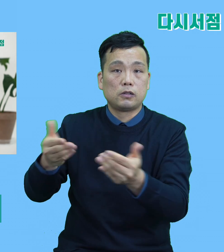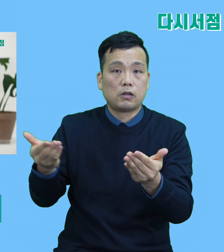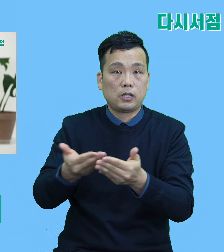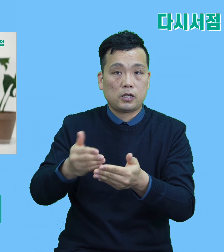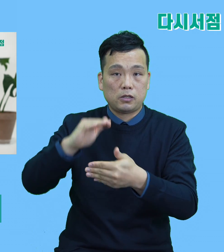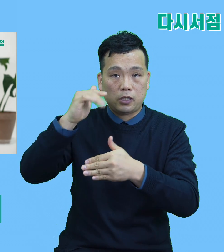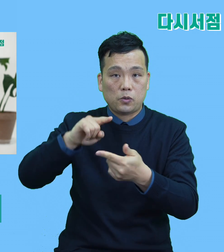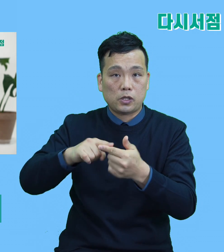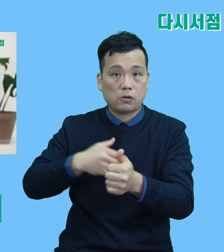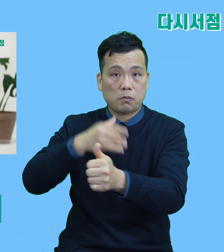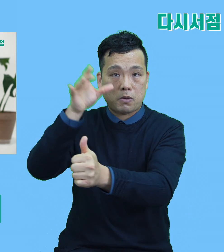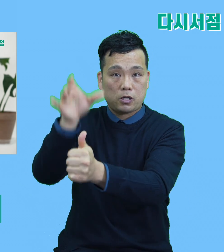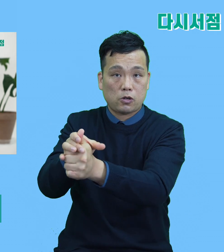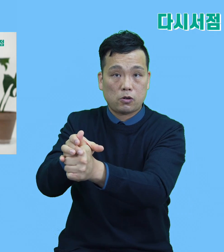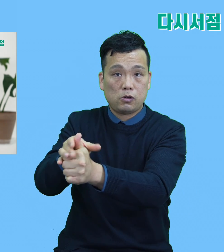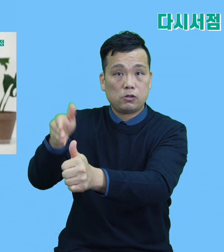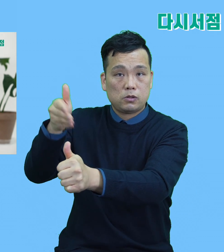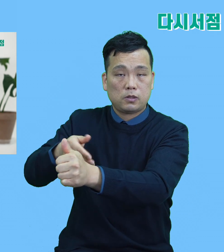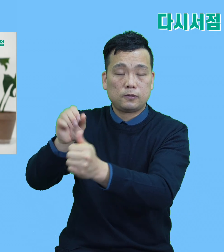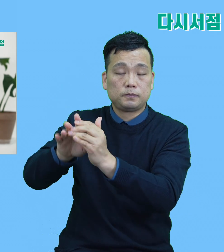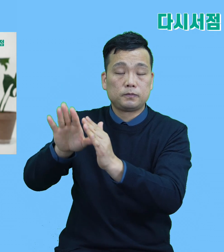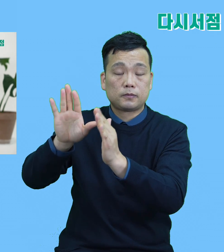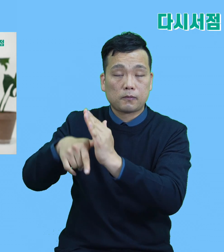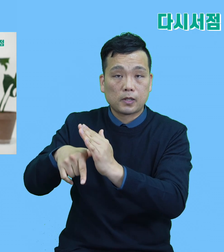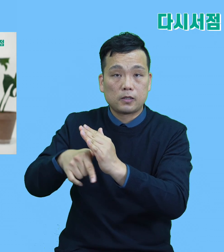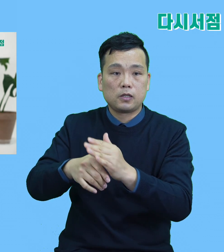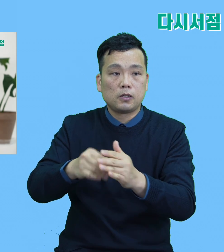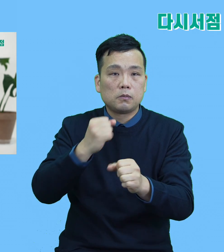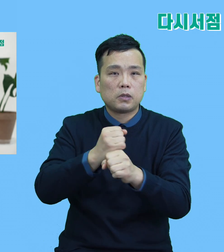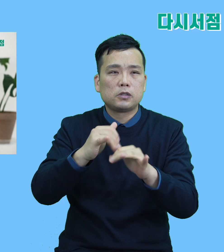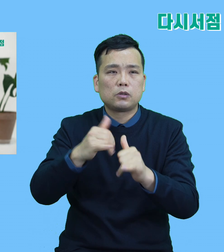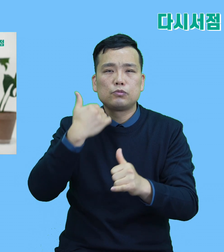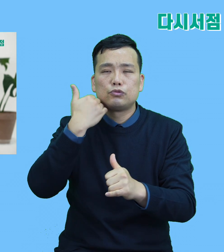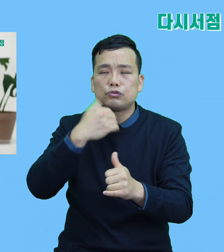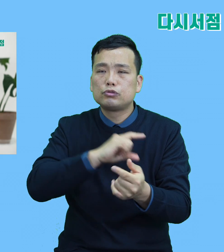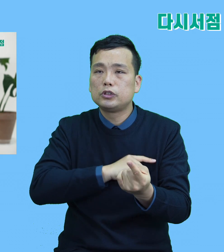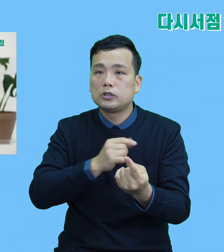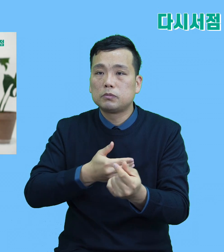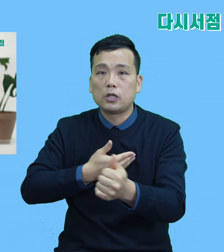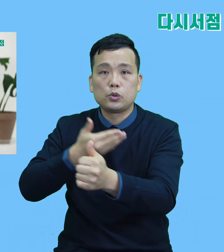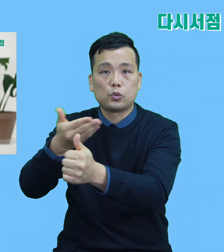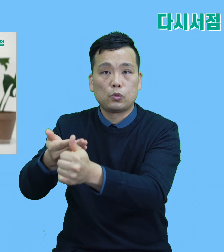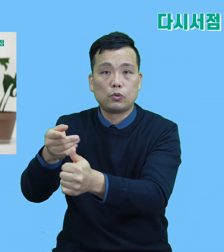작업을 요청드리면 저자는 누구고 뭐